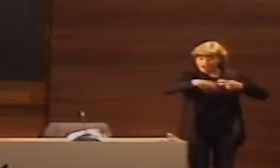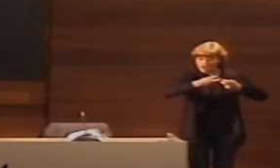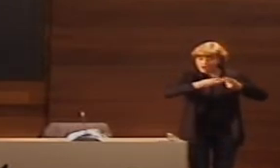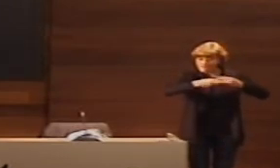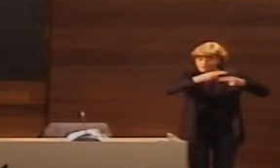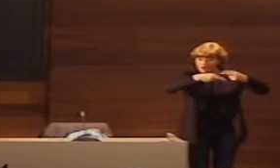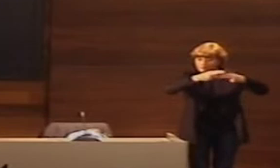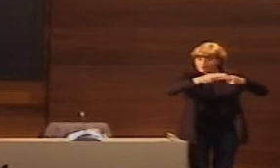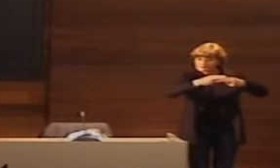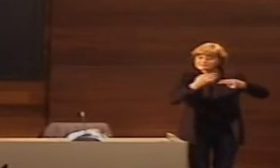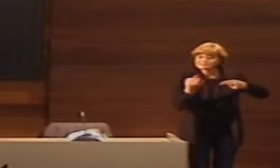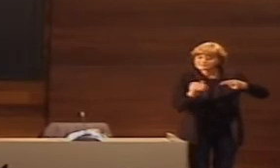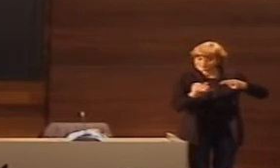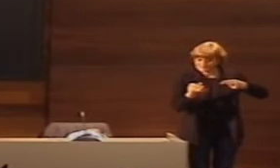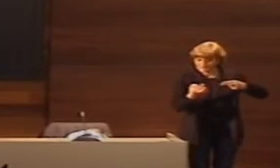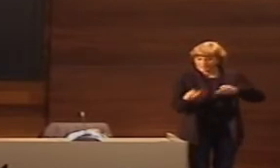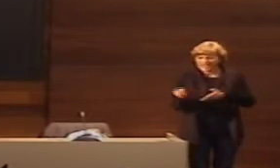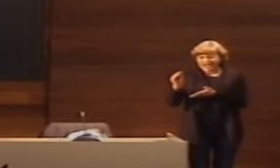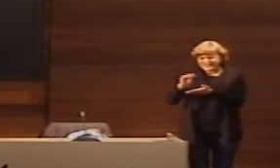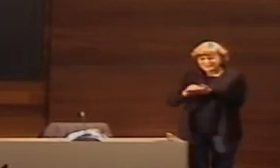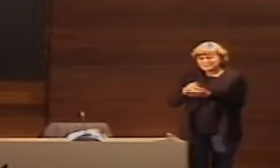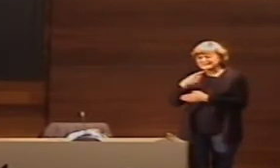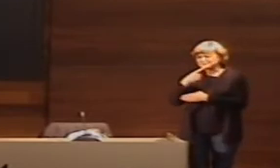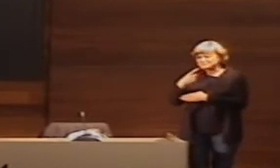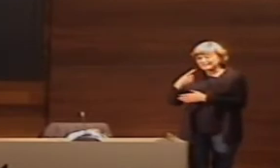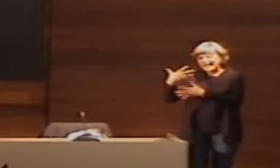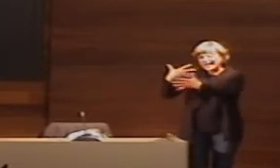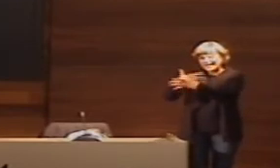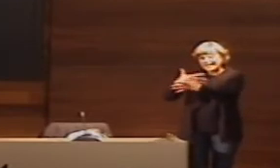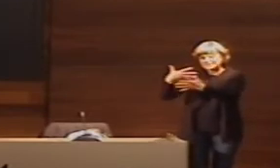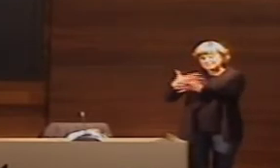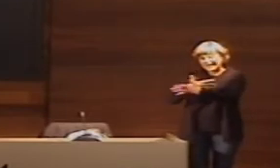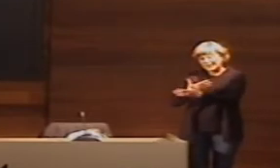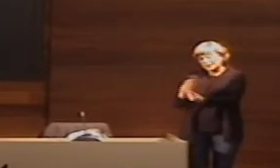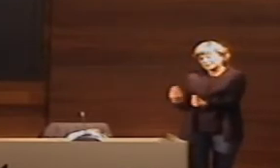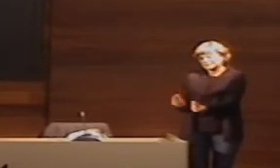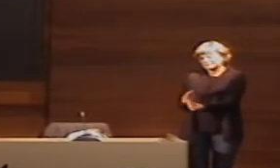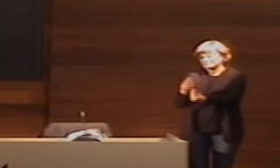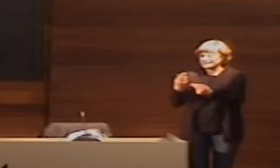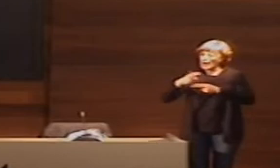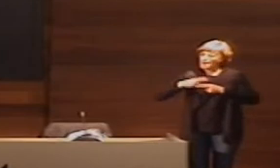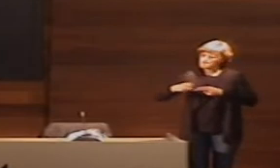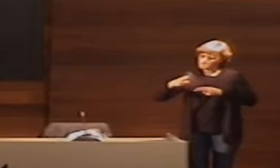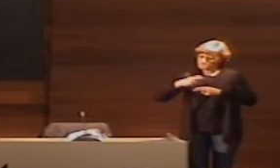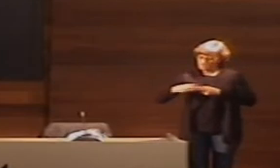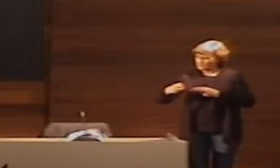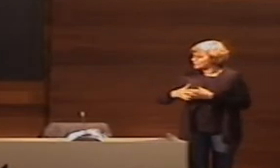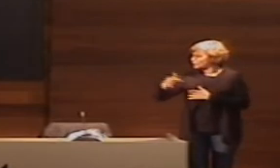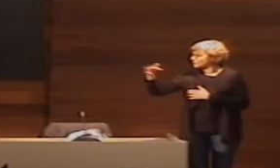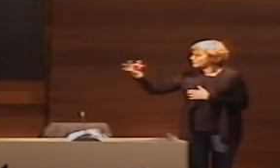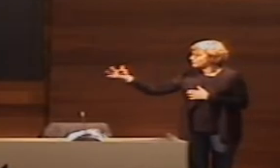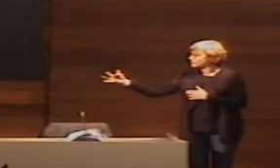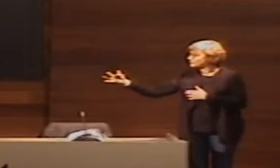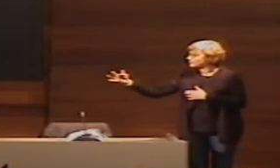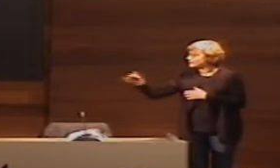parecido anclada en el pasado, anclada en, perdón, en temas políticos. ¿Te refieres a la intervención de Ignacio Puig? No, a